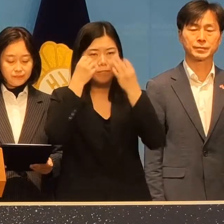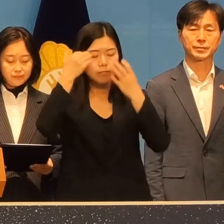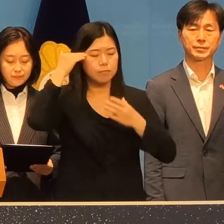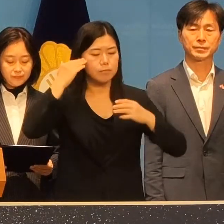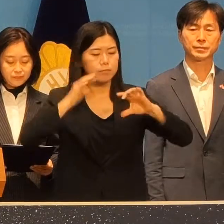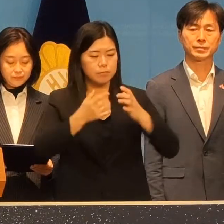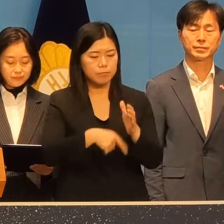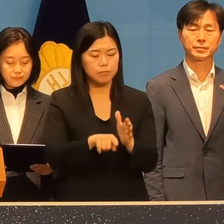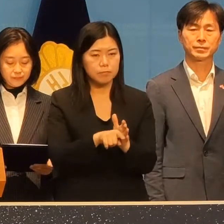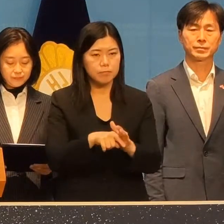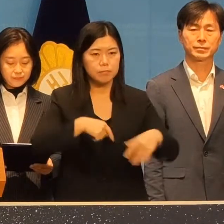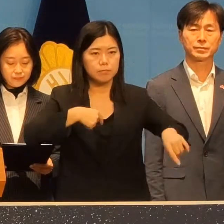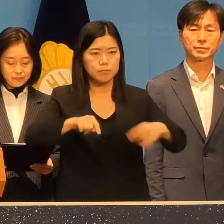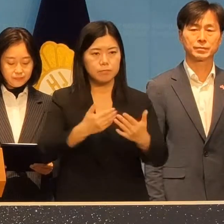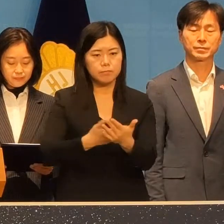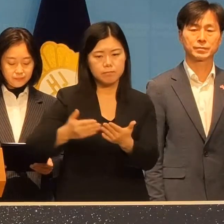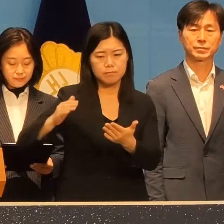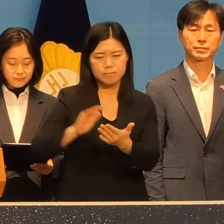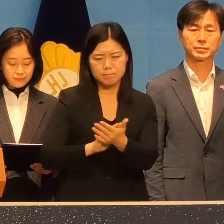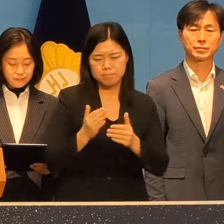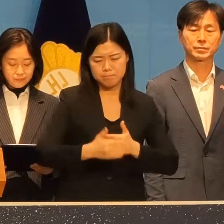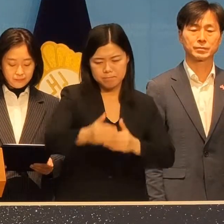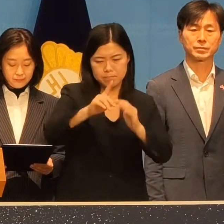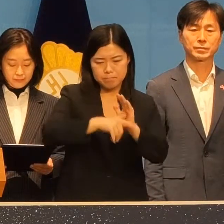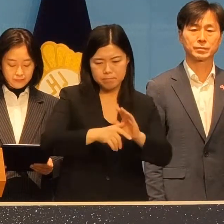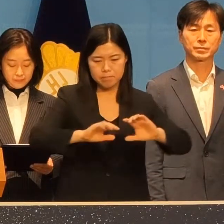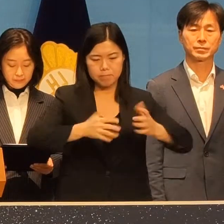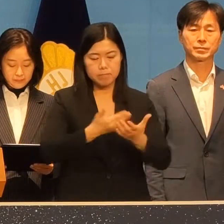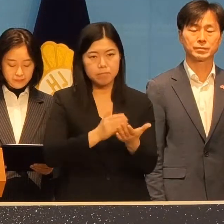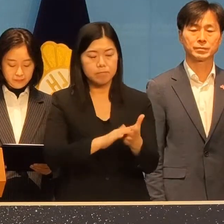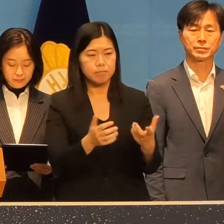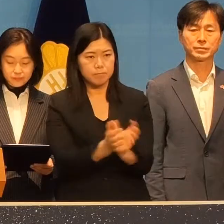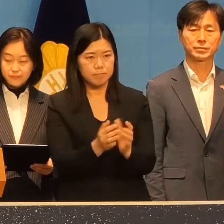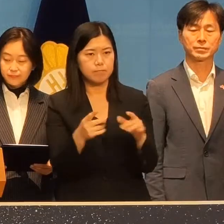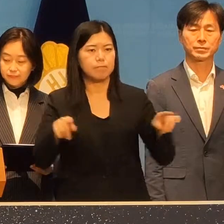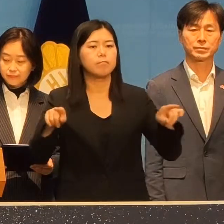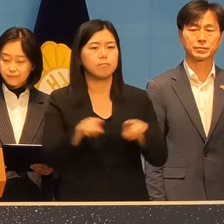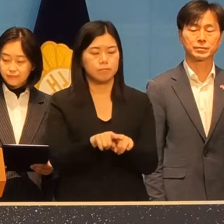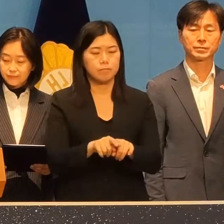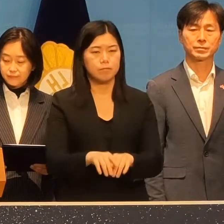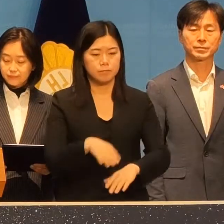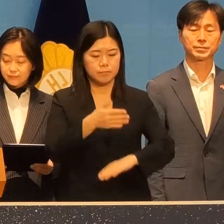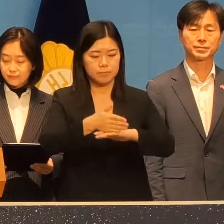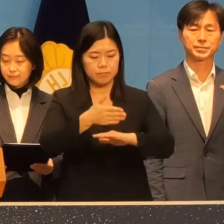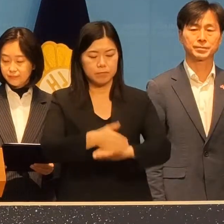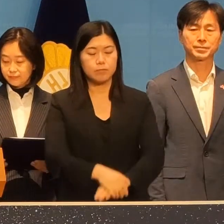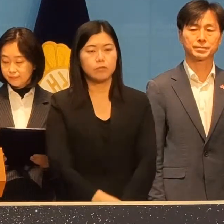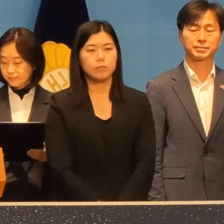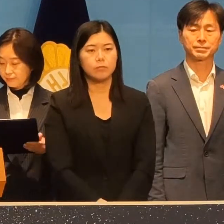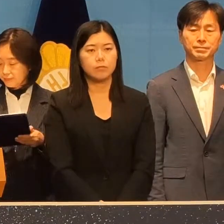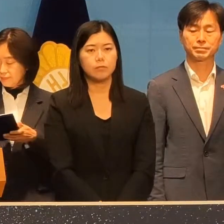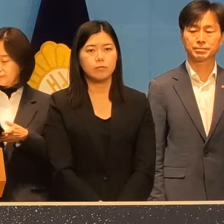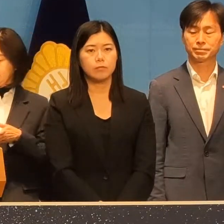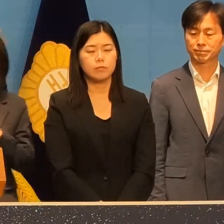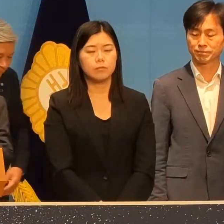대한민국을 향한 정치개혁의 여정에 조국혁신당은 끝까지 함께하겠습니다. 감사합니다.